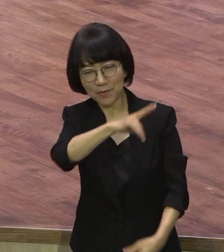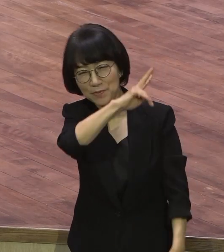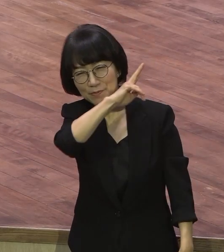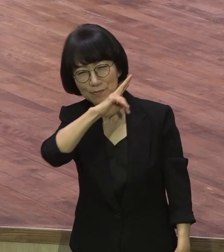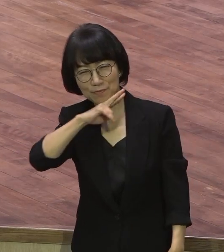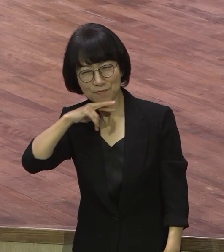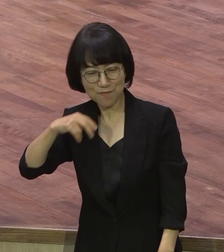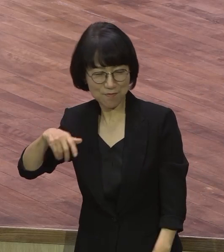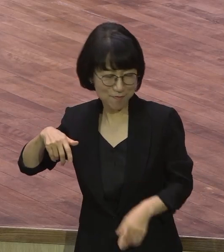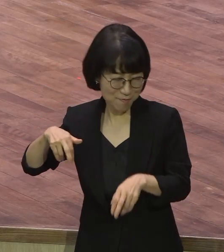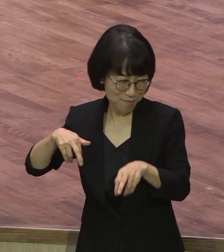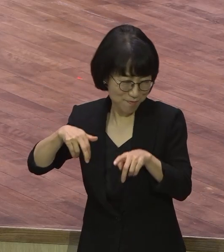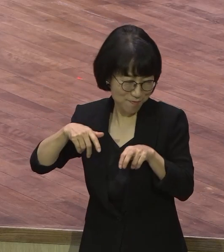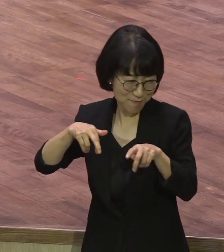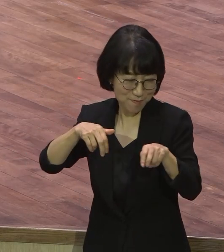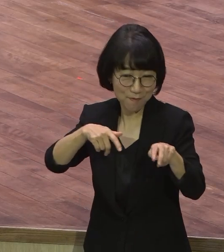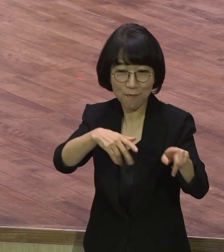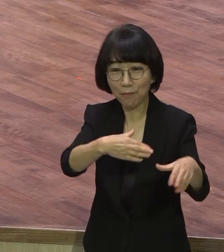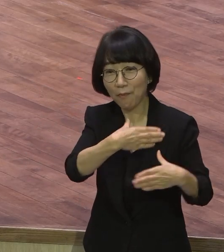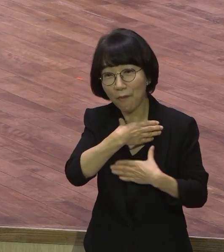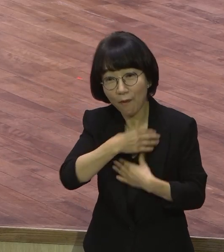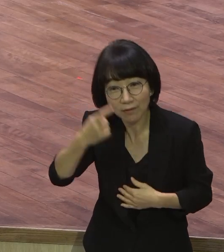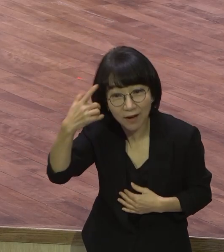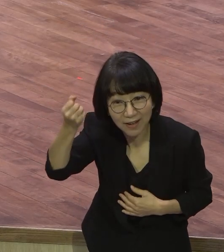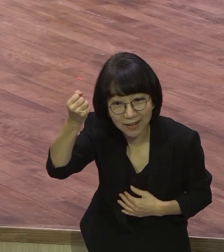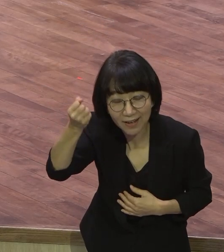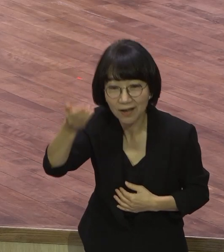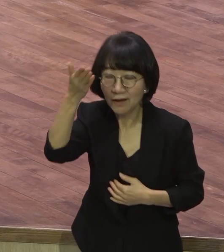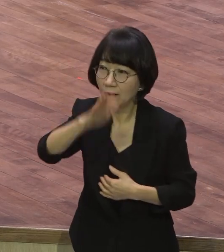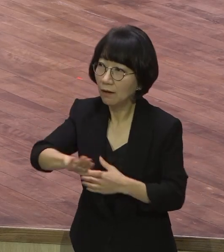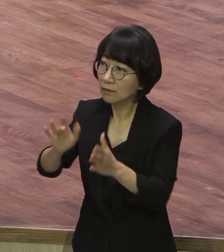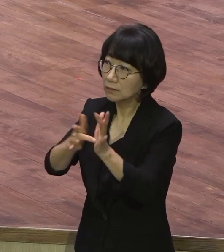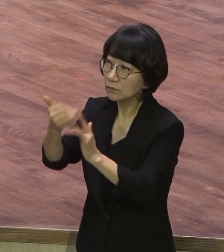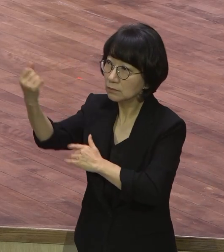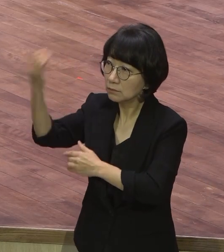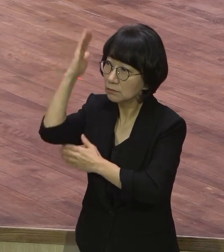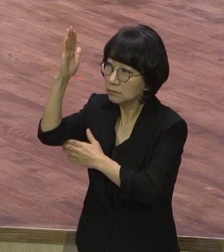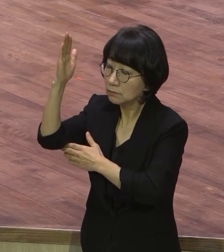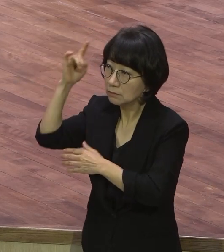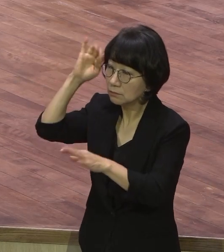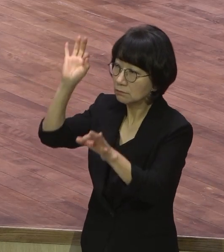군자는 테레로, 넓은 길 좋지 않나 이렇게 생각하지만 예수님은 좁은 문 들어가라.